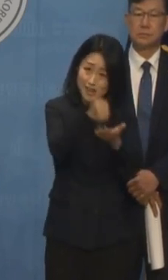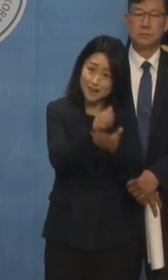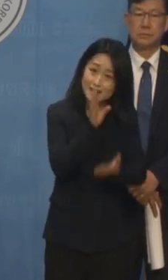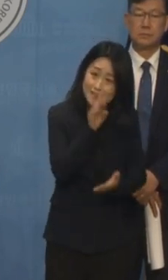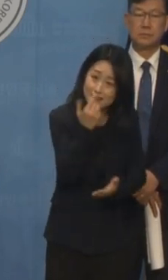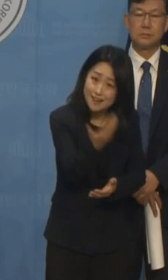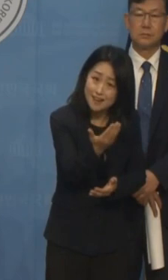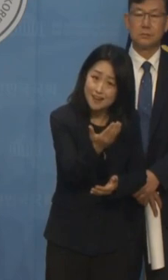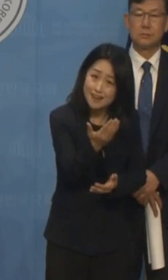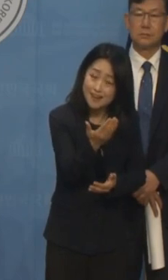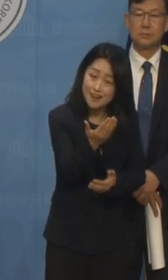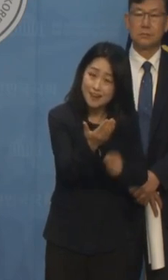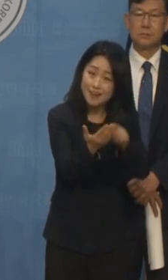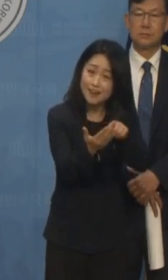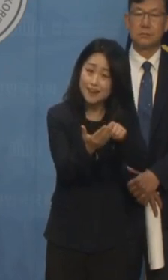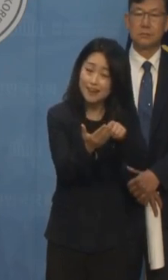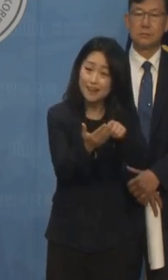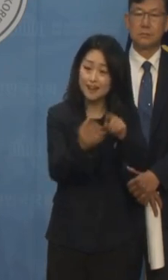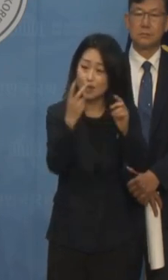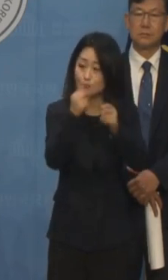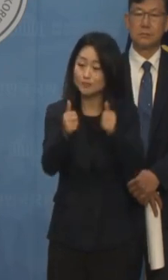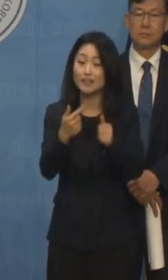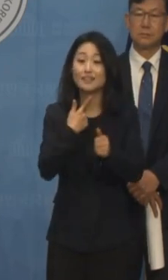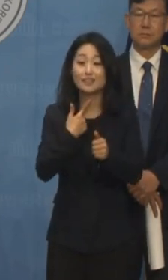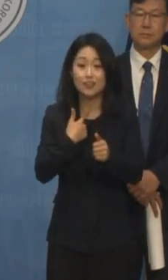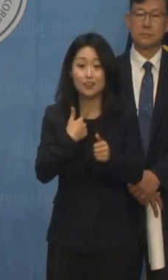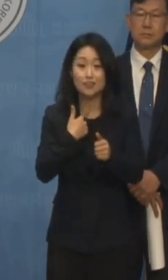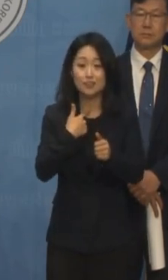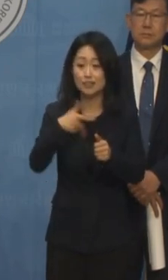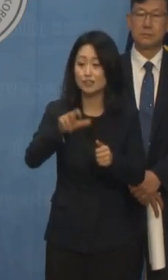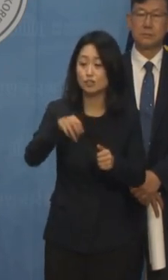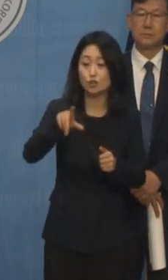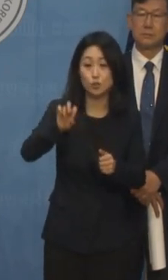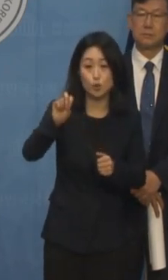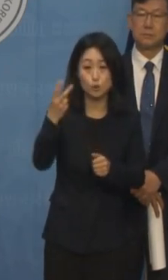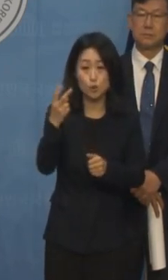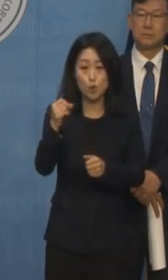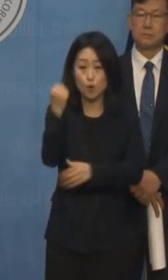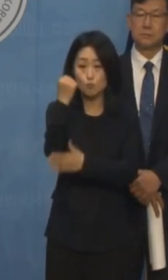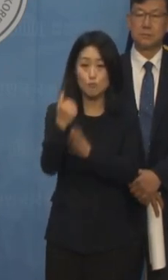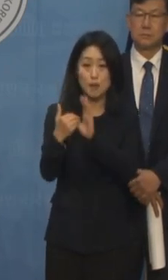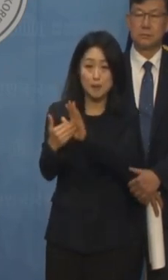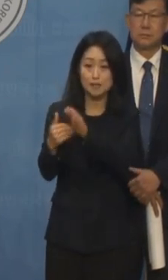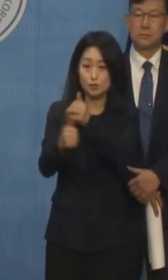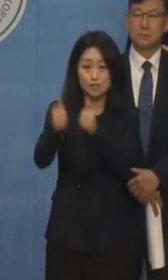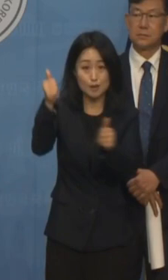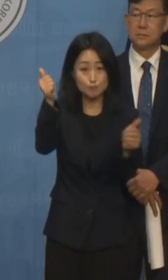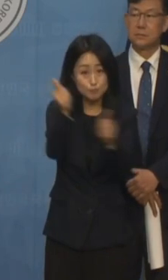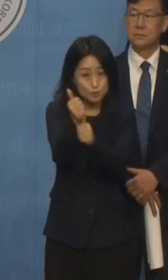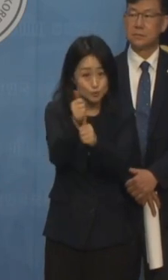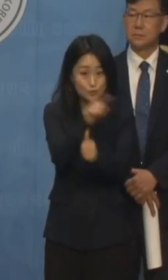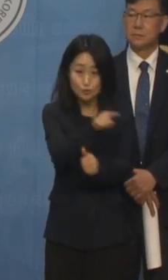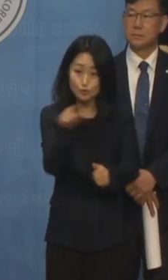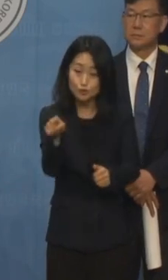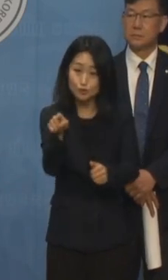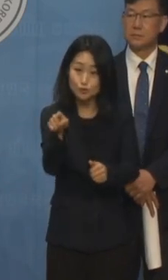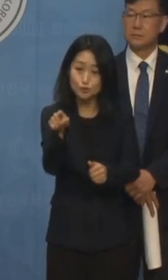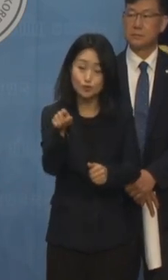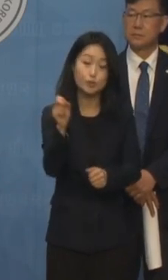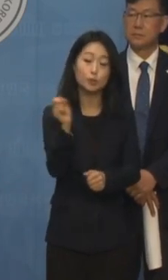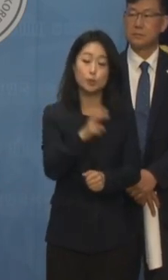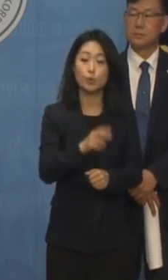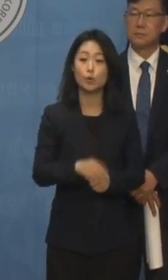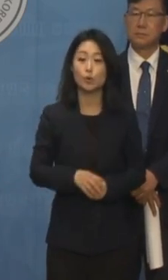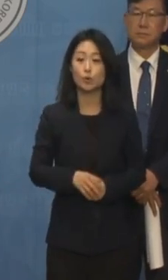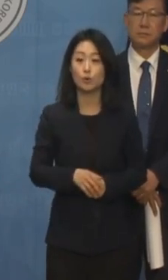윤석열 대통령과 같은 검찰 출신 정성윤 부패방지 부위원장입니까? 아니면